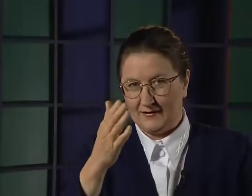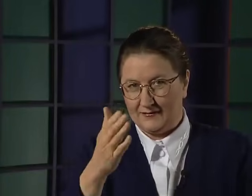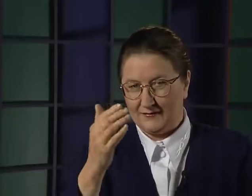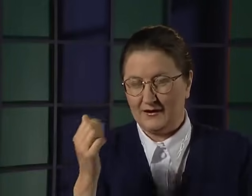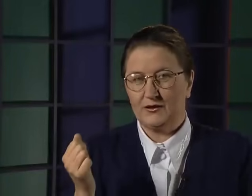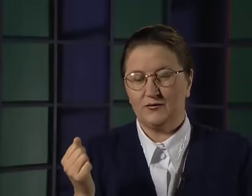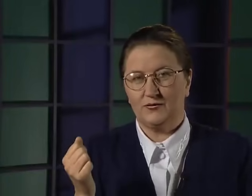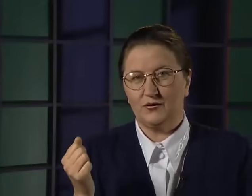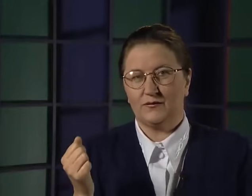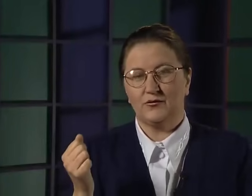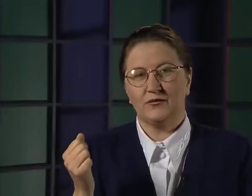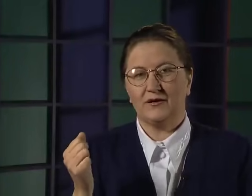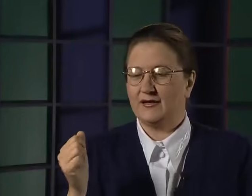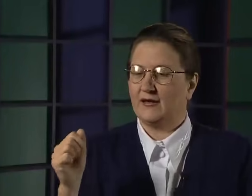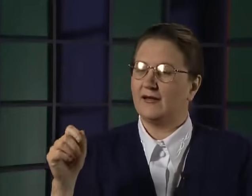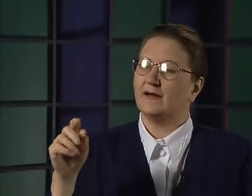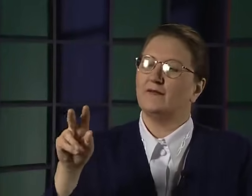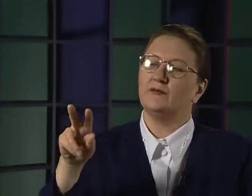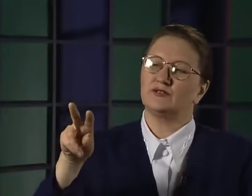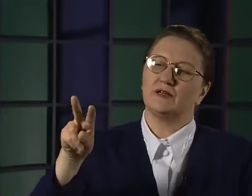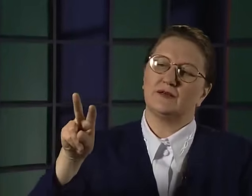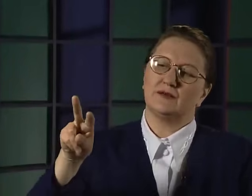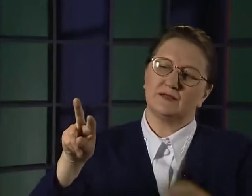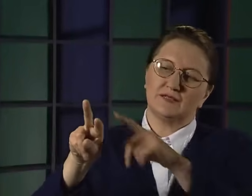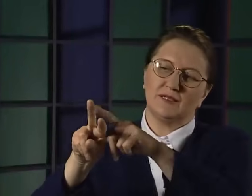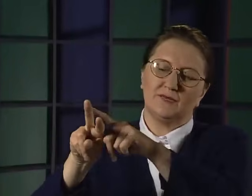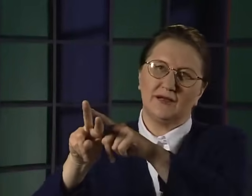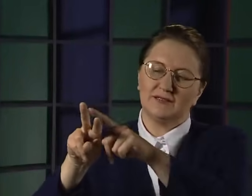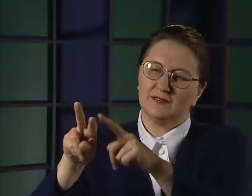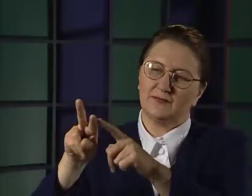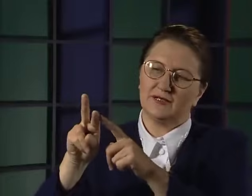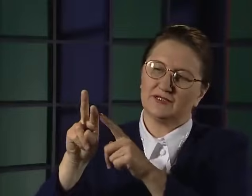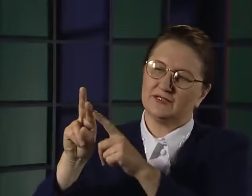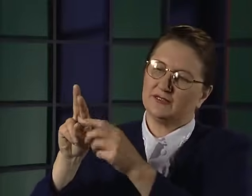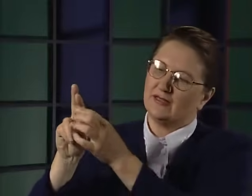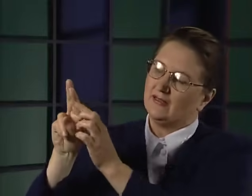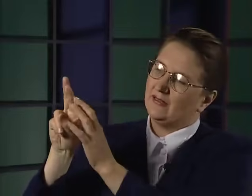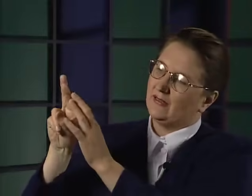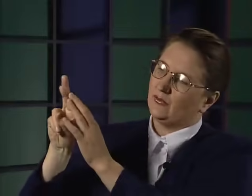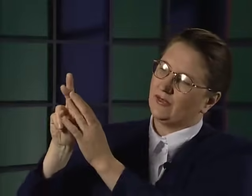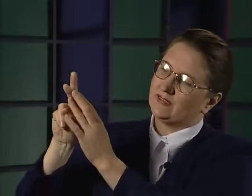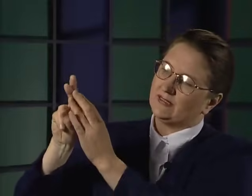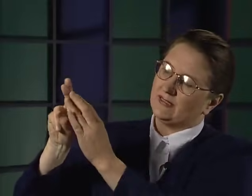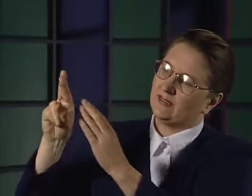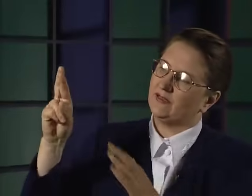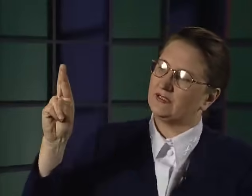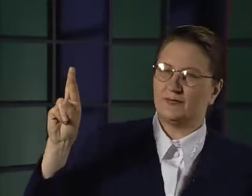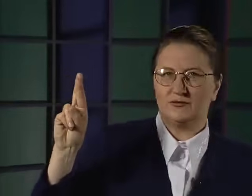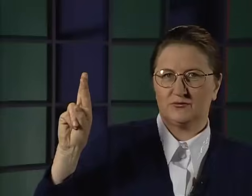Это новая буква, буква «Я». Вам нужно средний палец положить на указательный, и у вас это получится